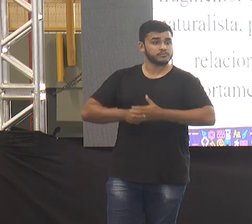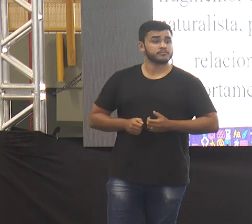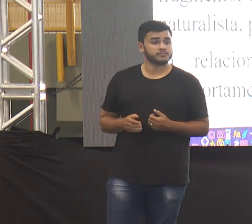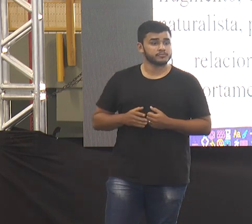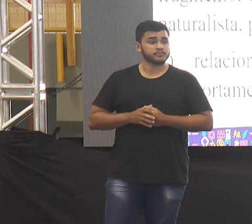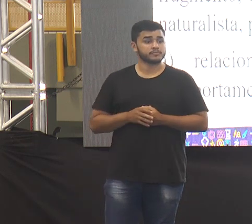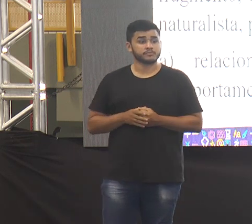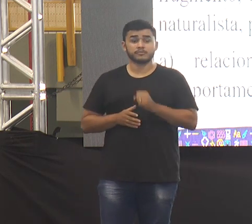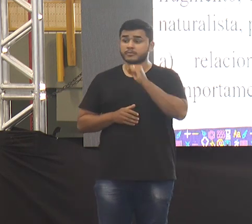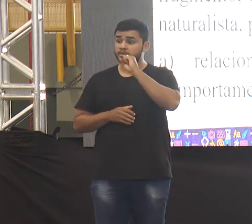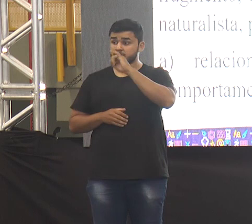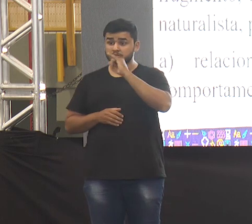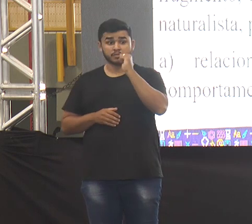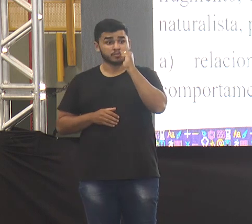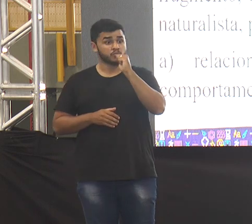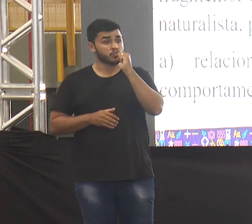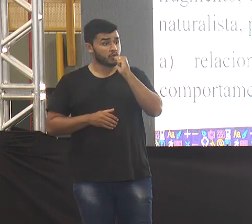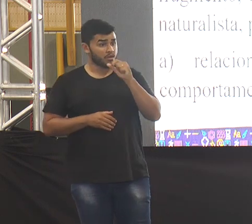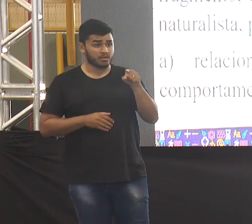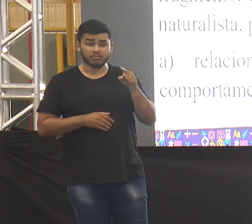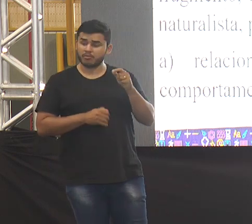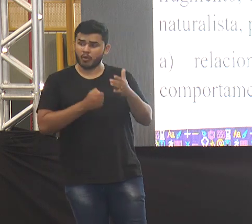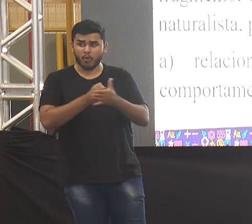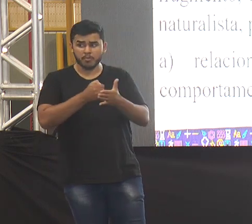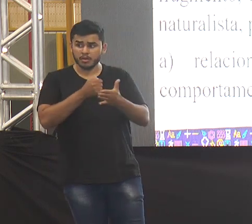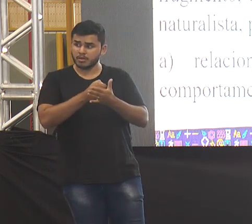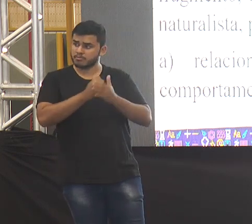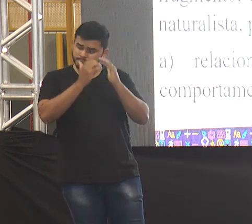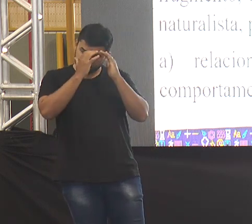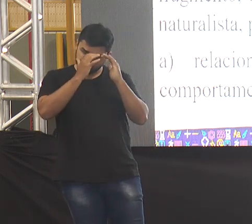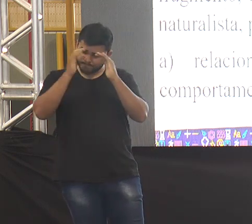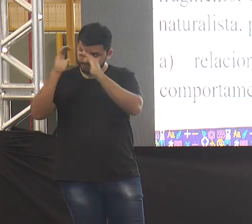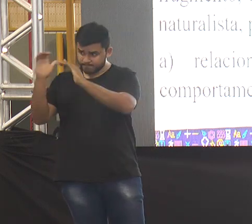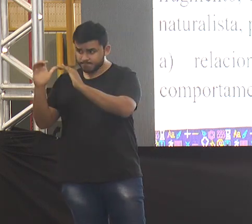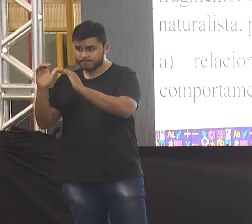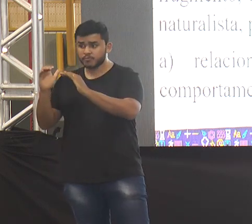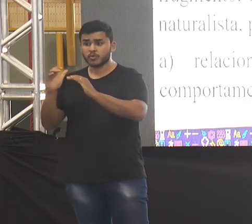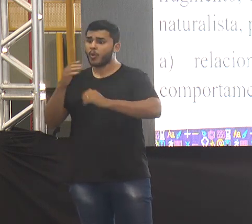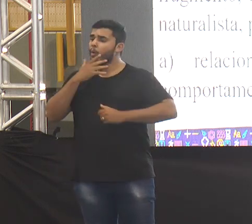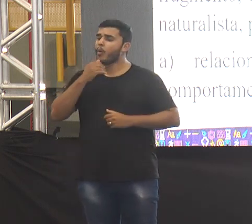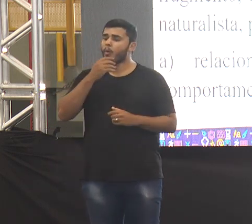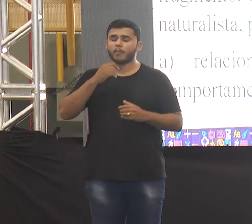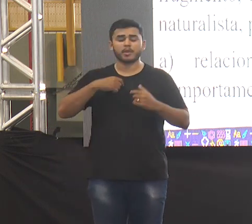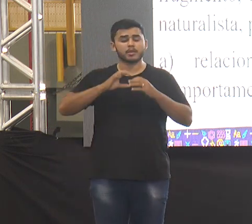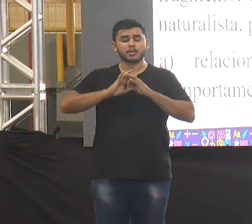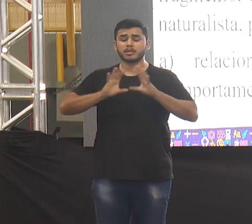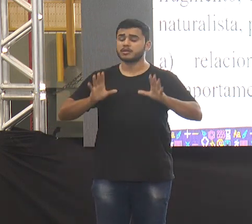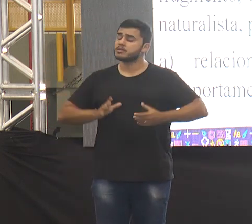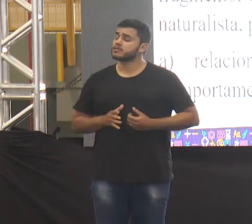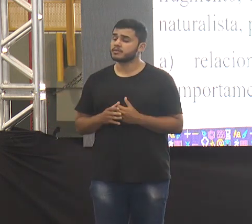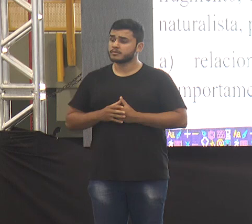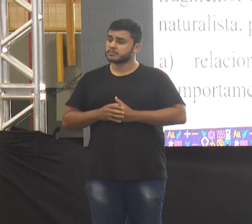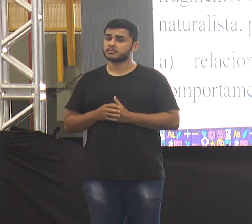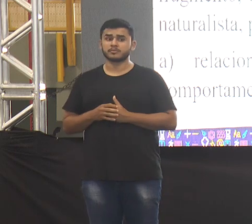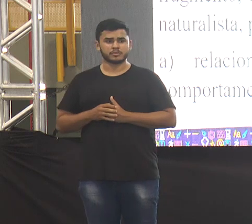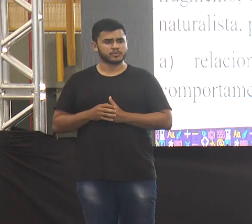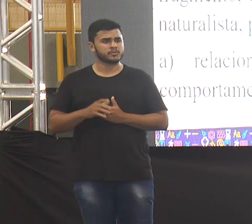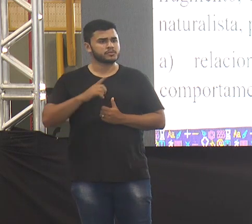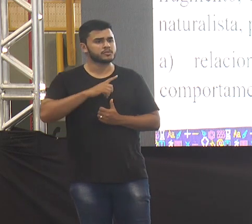Então, se a mulher, o homem podia fazer o que queria. Tem um conto do Machado, que é A Missa do